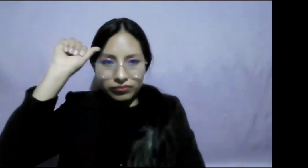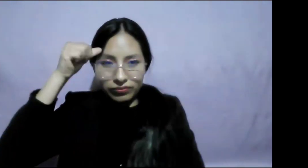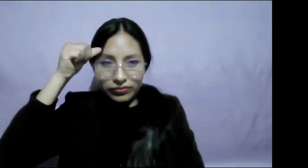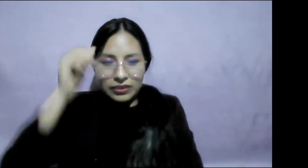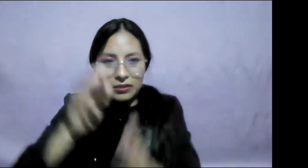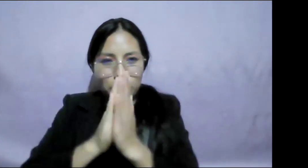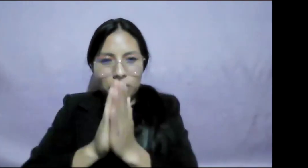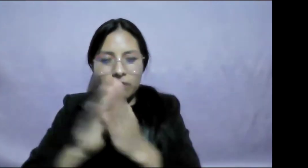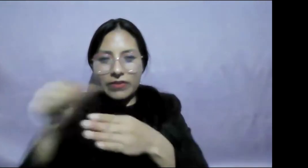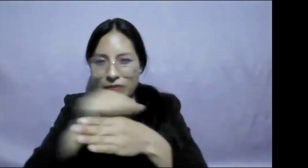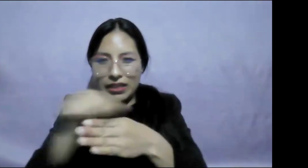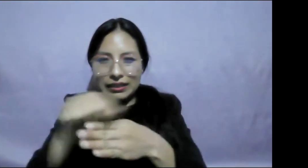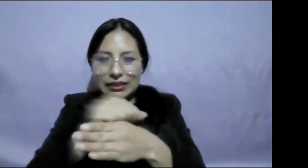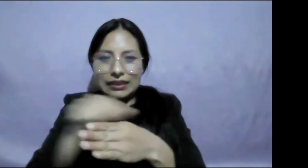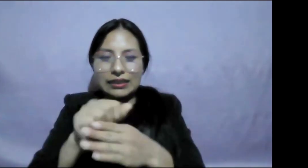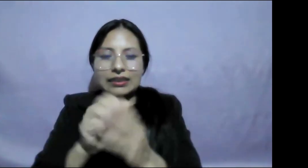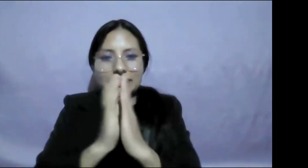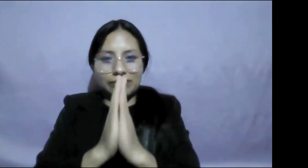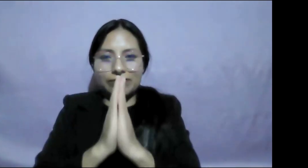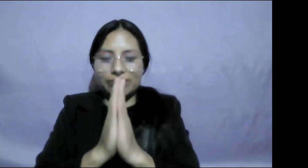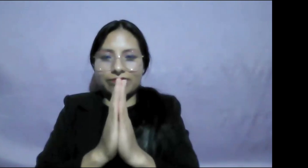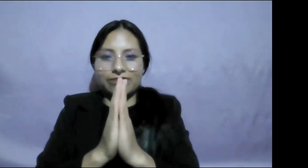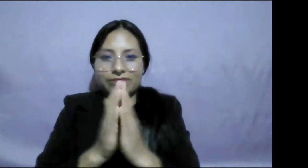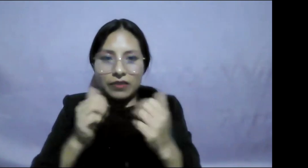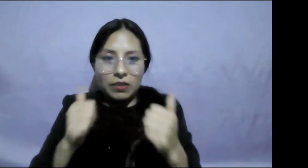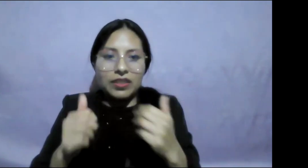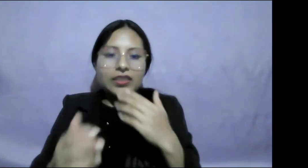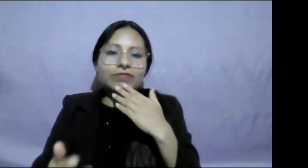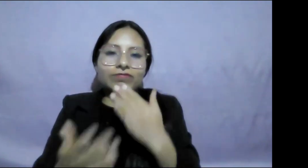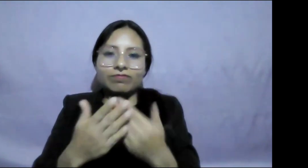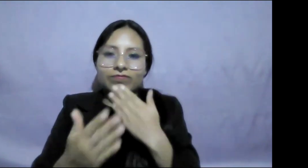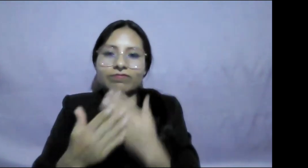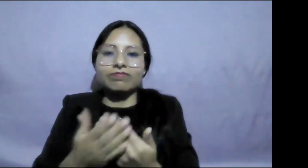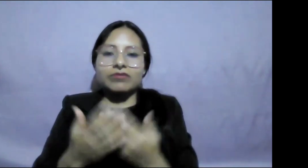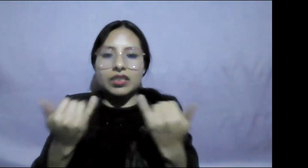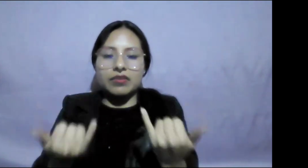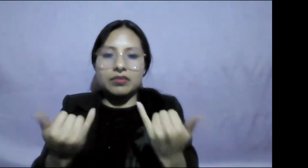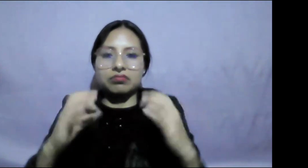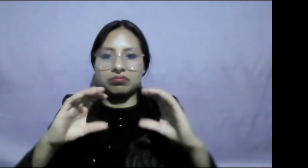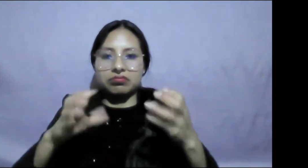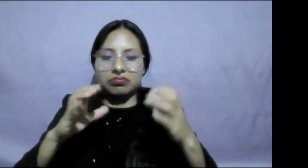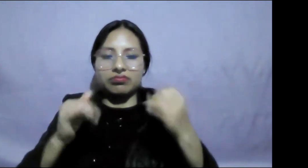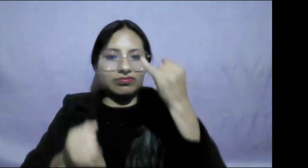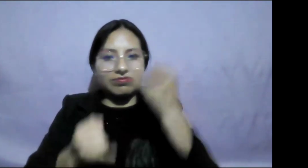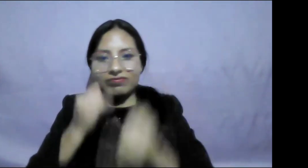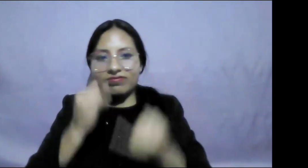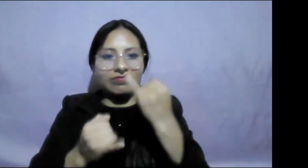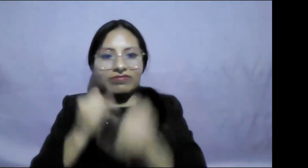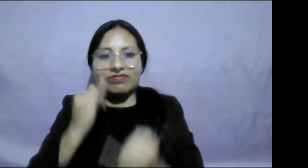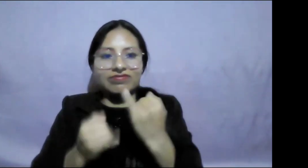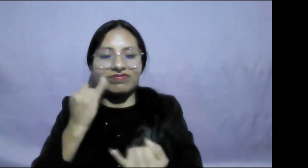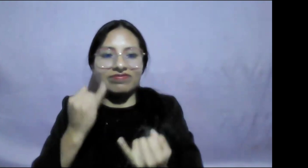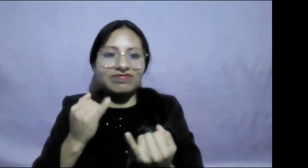departamento Ahí está siempre acuérdense por favor practiquen es muy importante y agradecerles